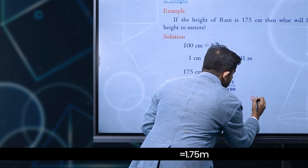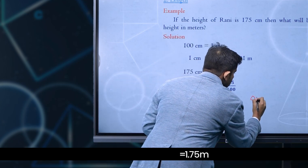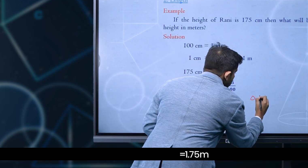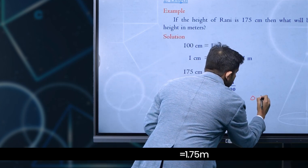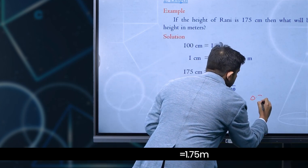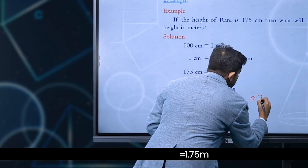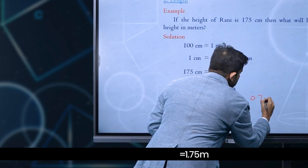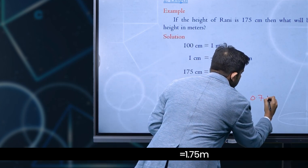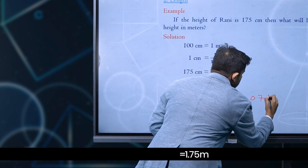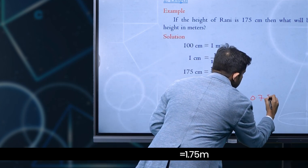1.75 मीटर.